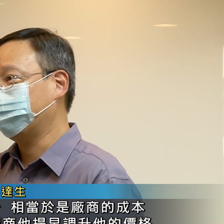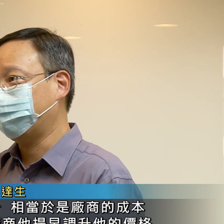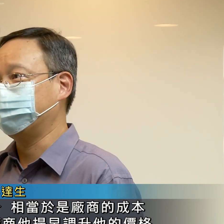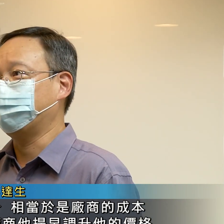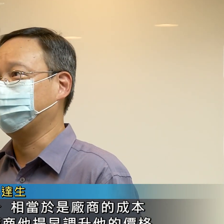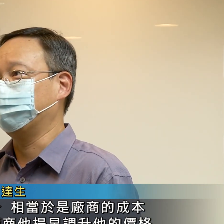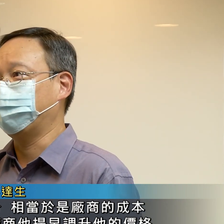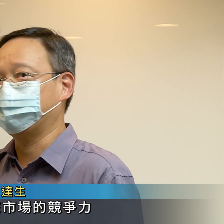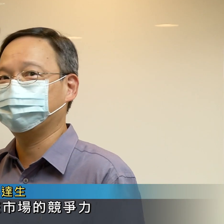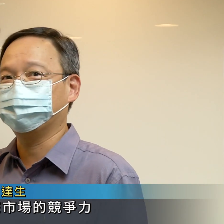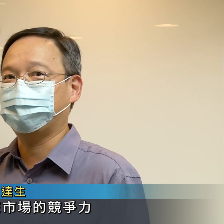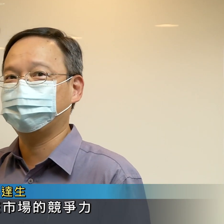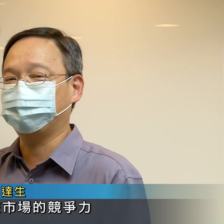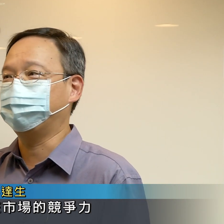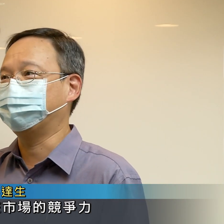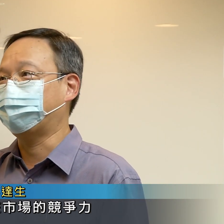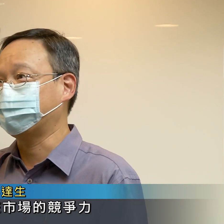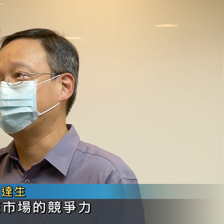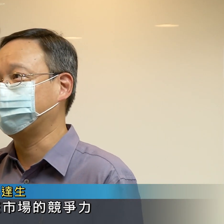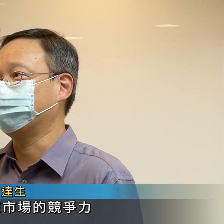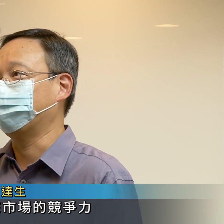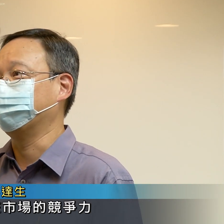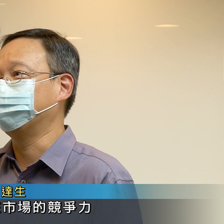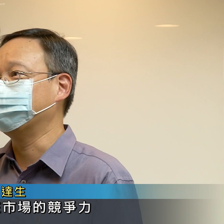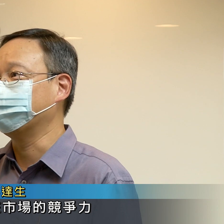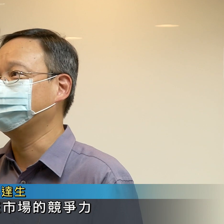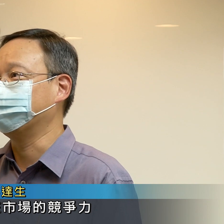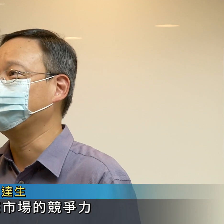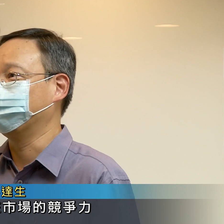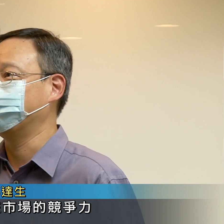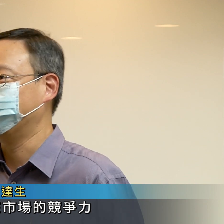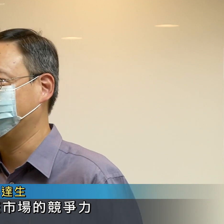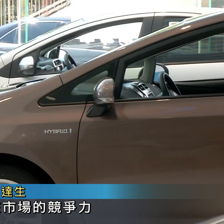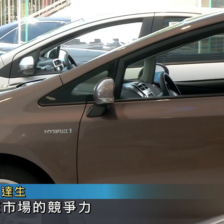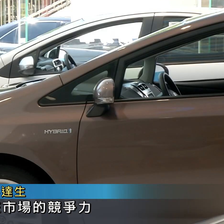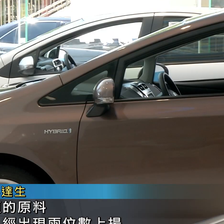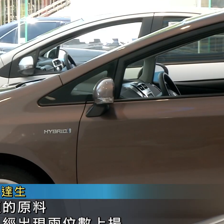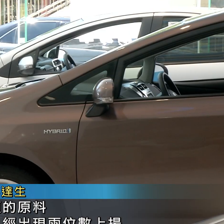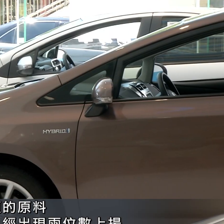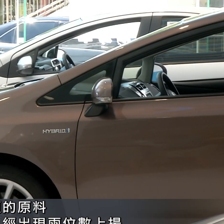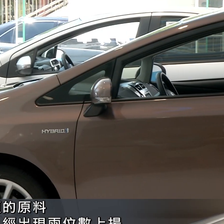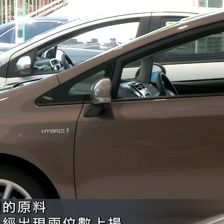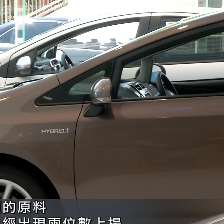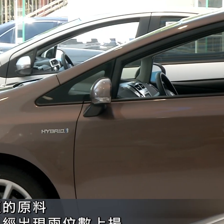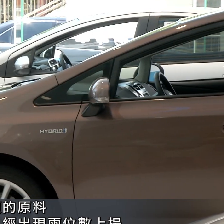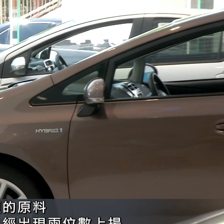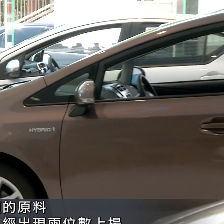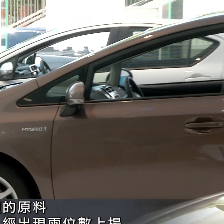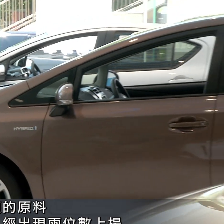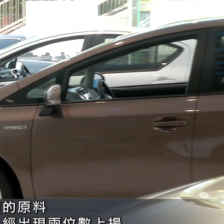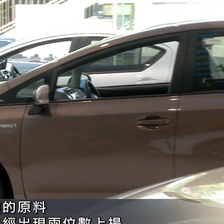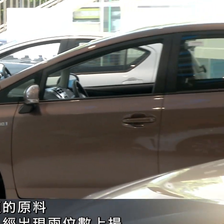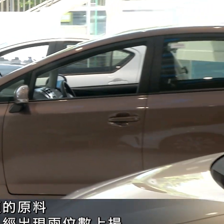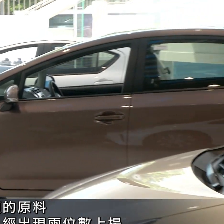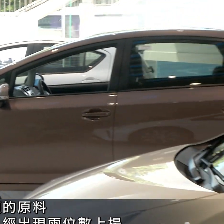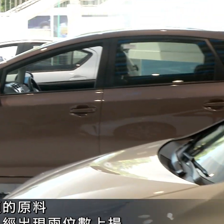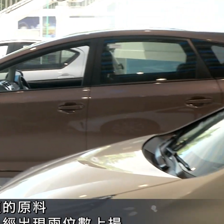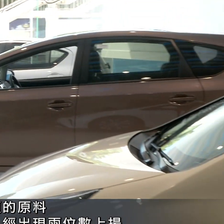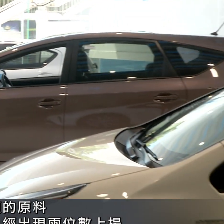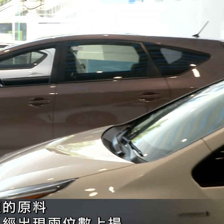的价格，表示说他对他在市场的竞争力是有信心的。 学者分析，金属类的原料从今年到现在已经出现2位数的